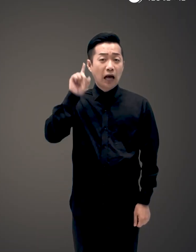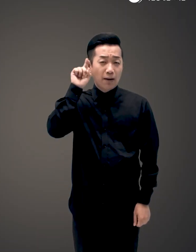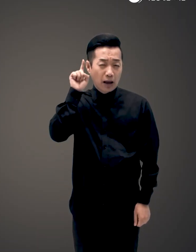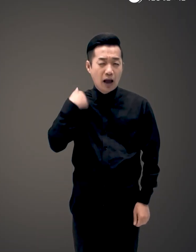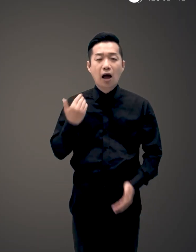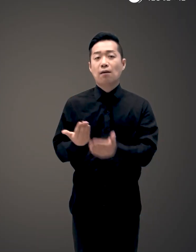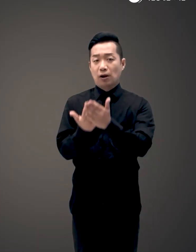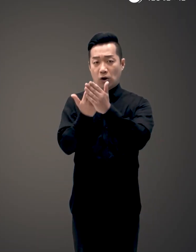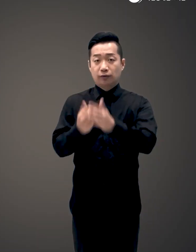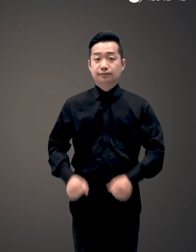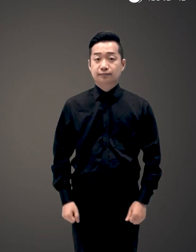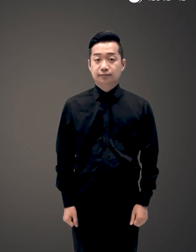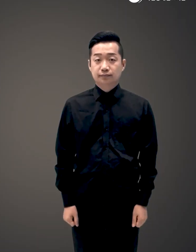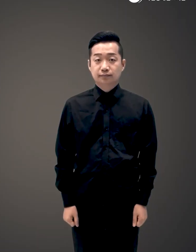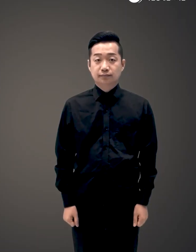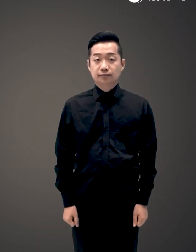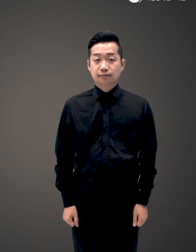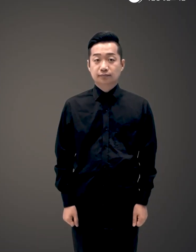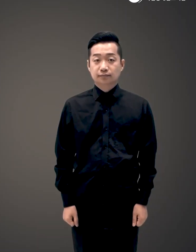나는 매일 발전한다.